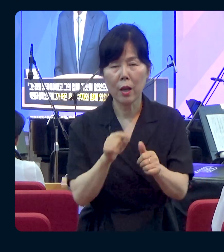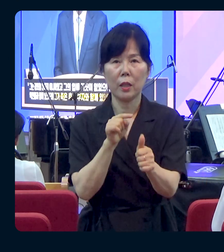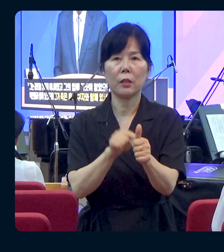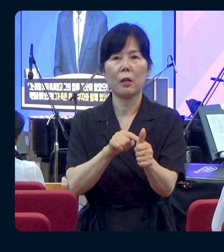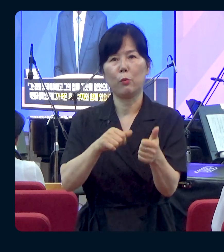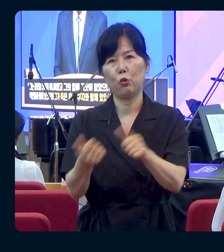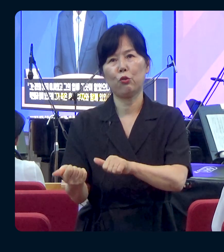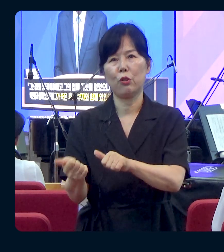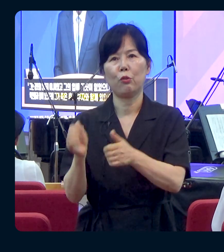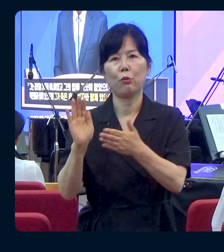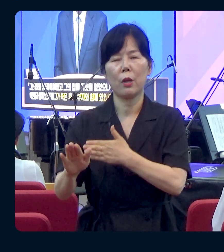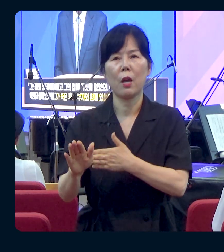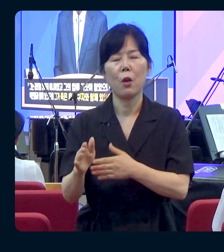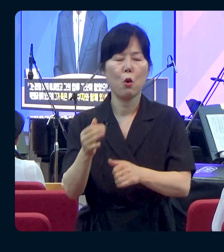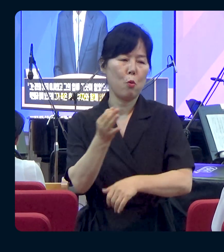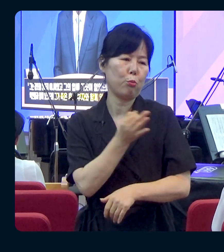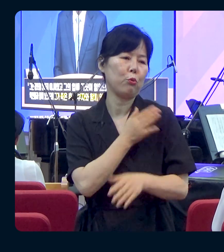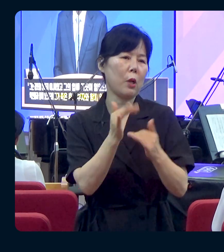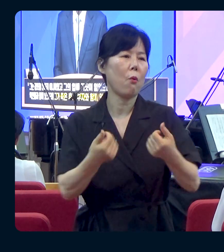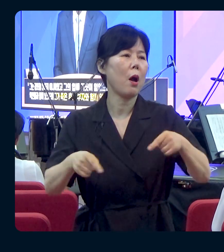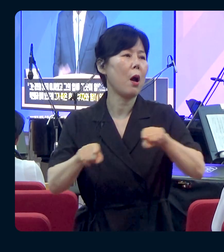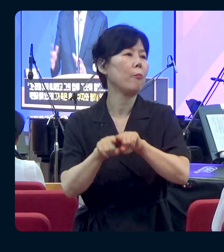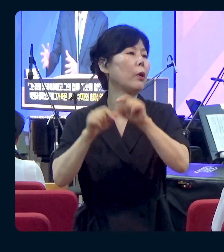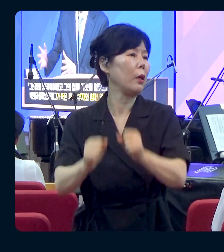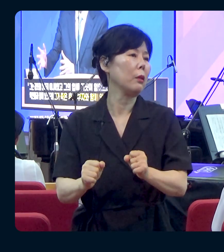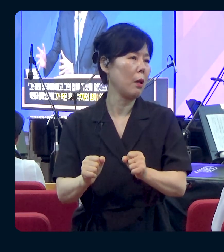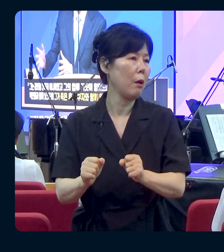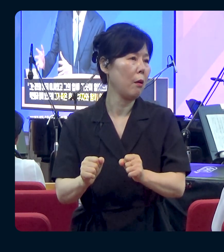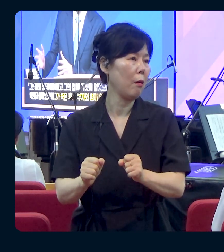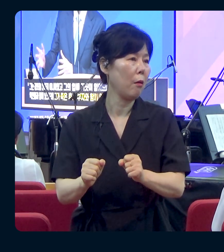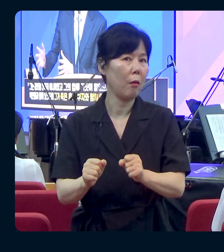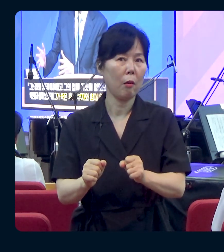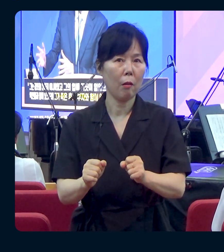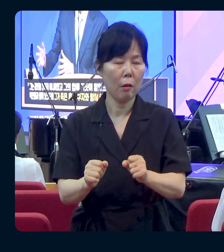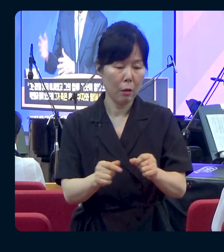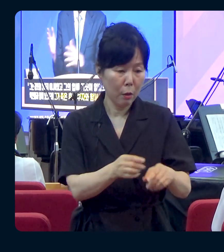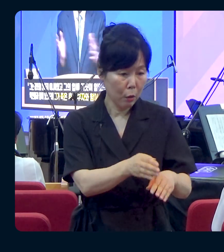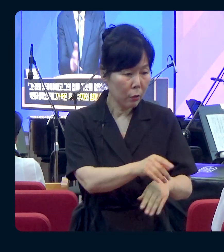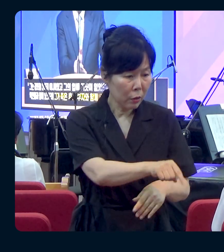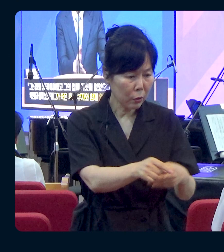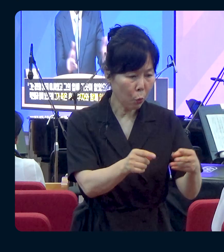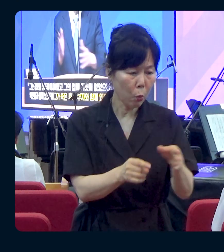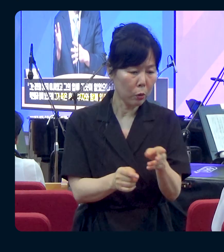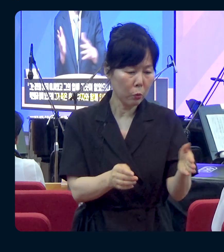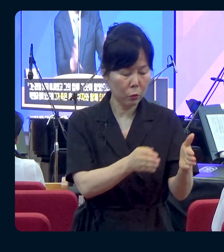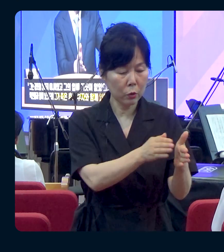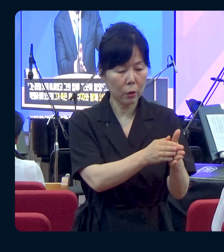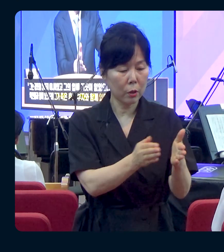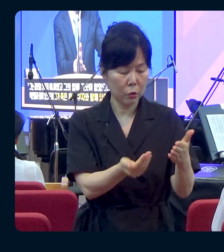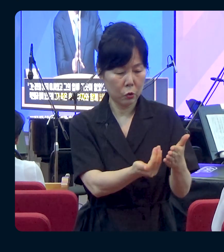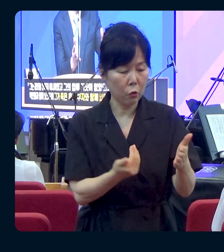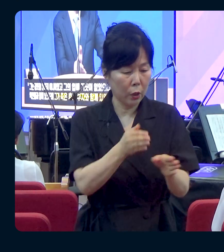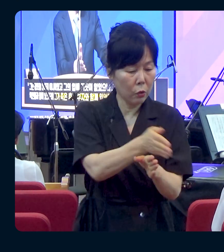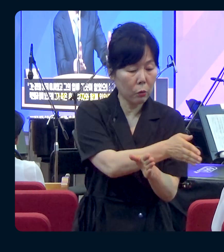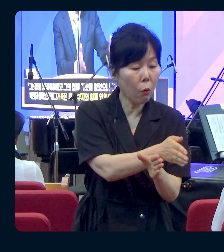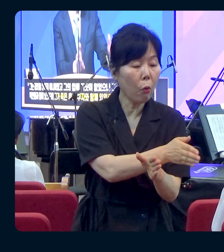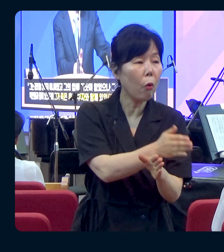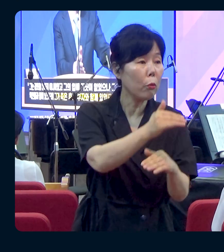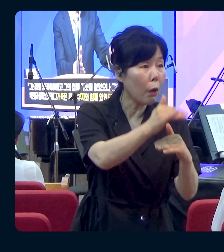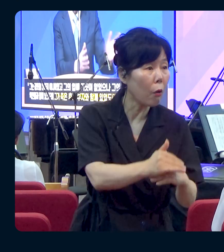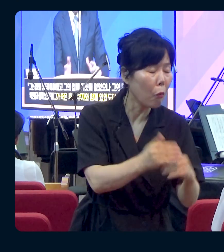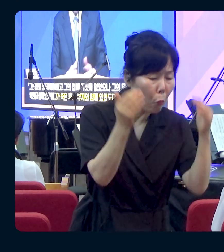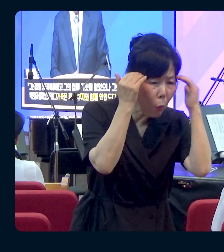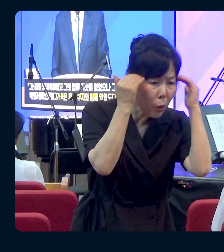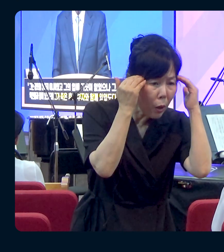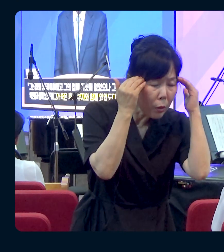나오는 그가 죽은 후에 부자와 함께 있었도다, 이게 흐름이 안 맞는 거죠. 고난을 겪고 억울하게 당하고